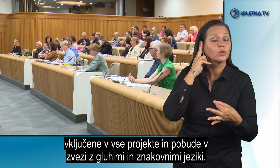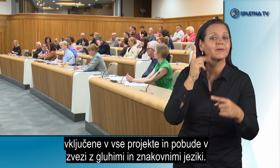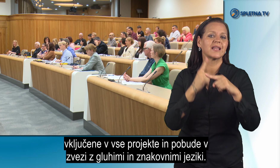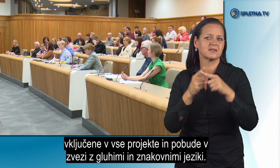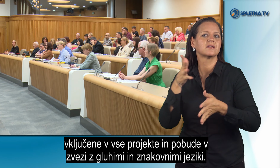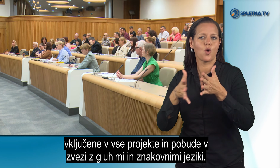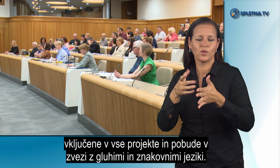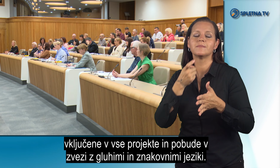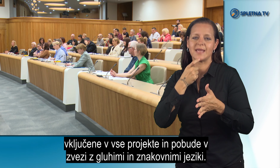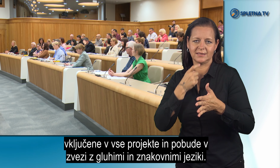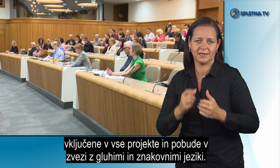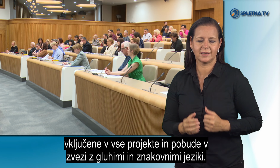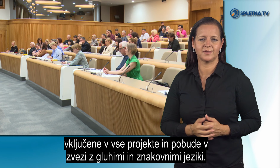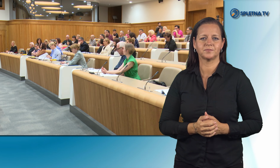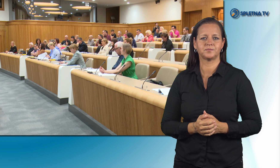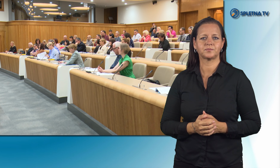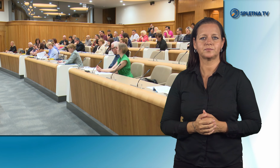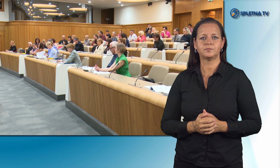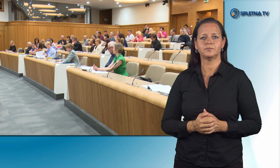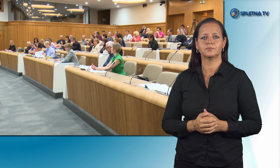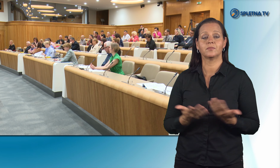in znakovnimi jeziki.